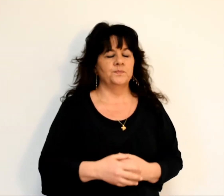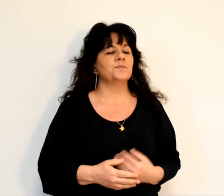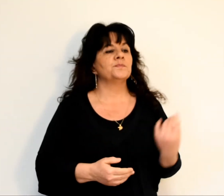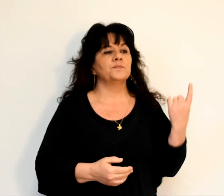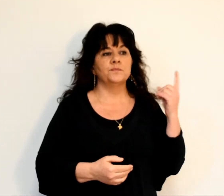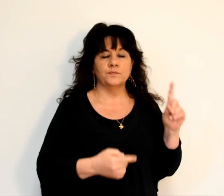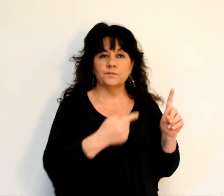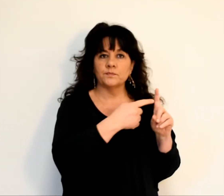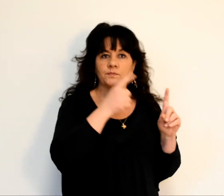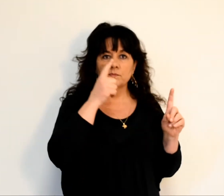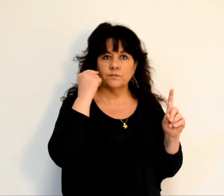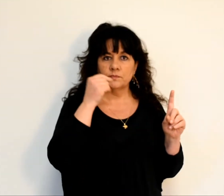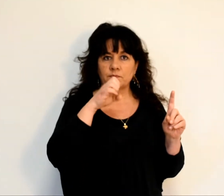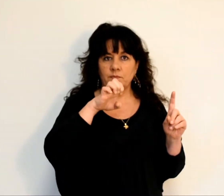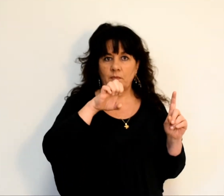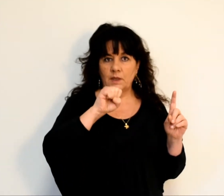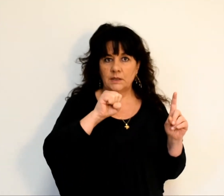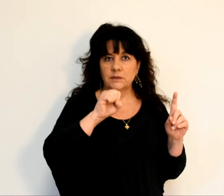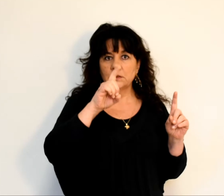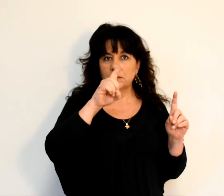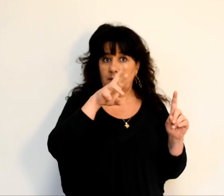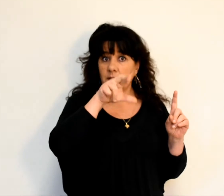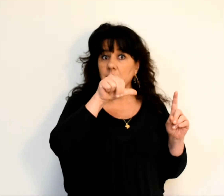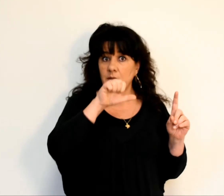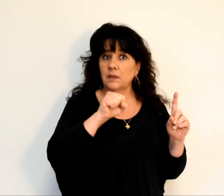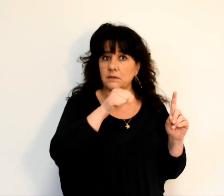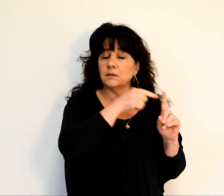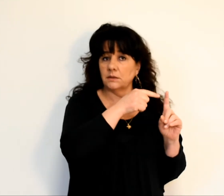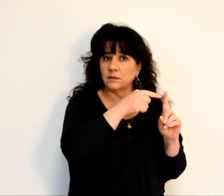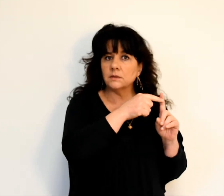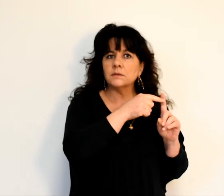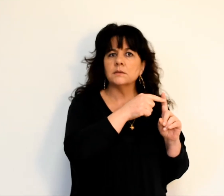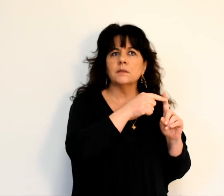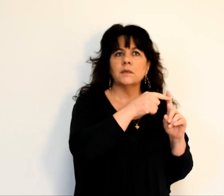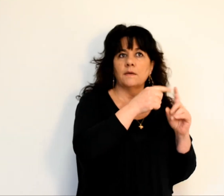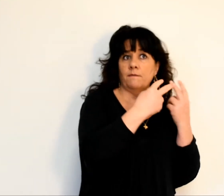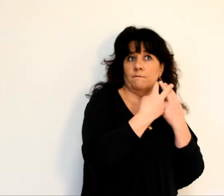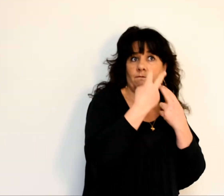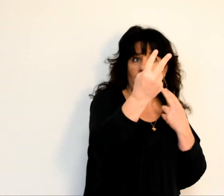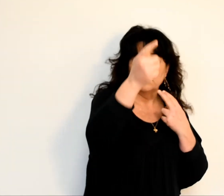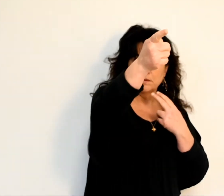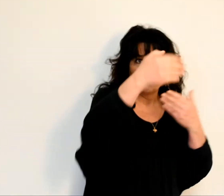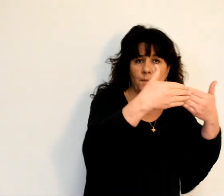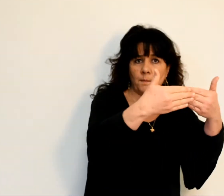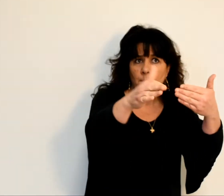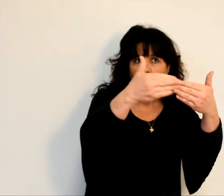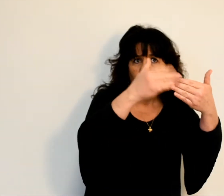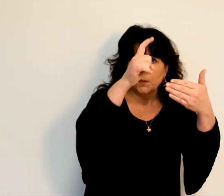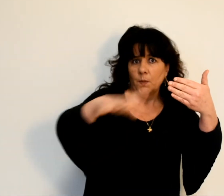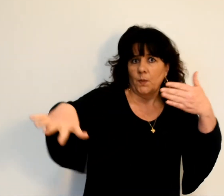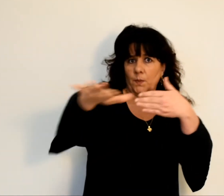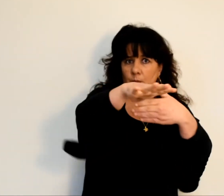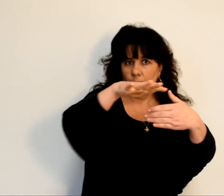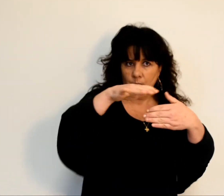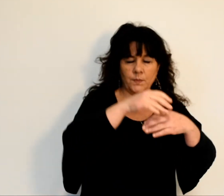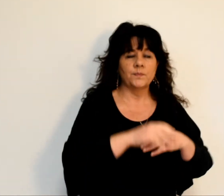eaux, fit la lecture dans le livre, depuis le lever du jour